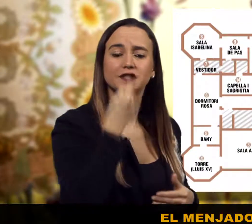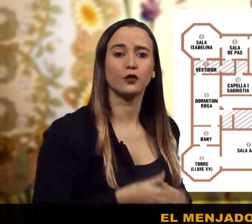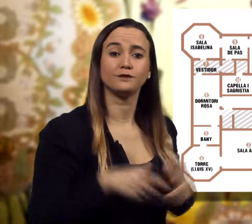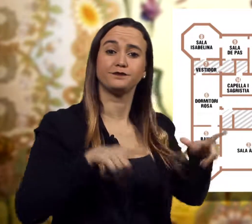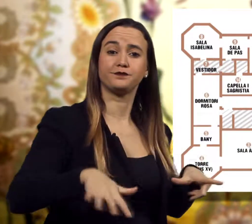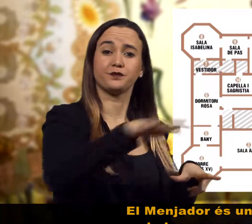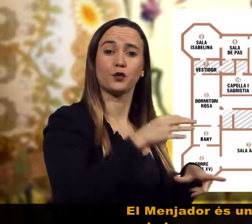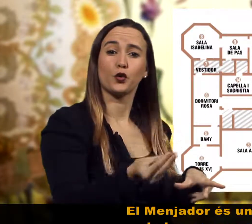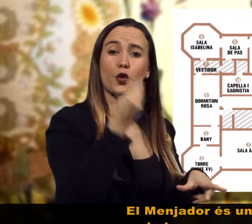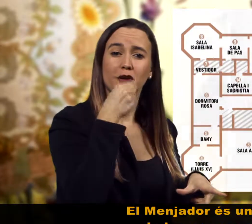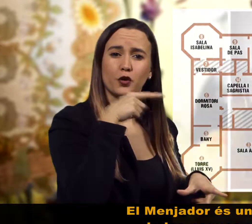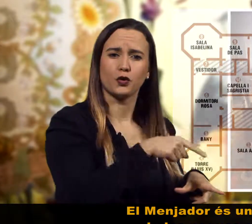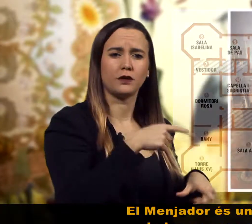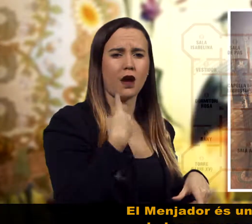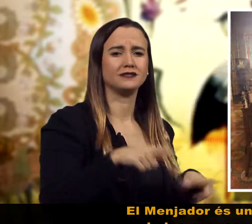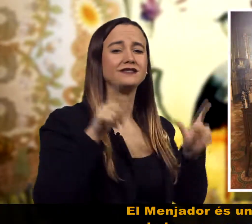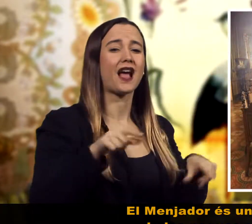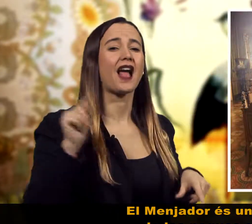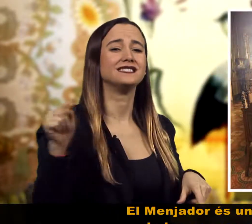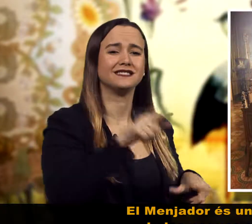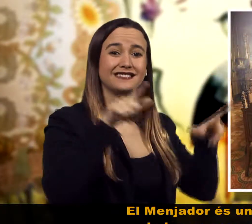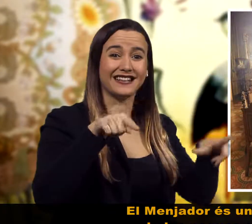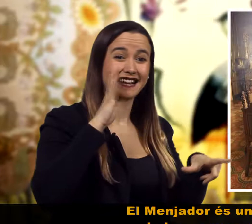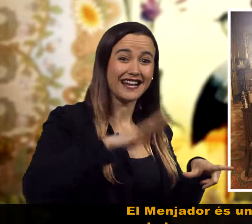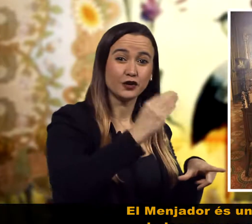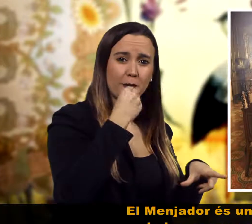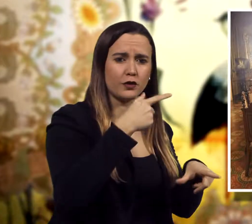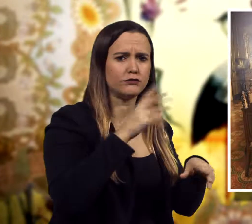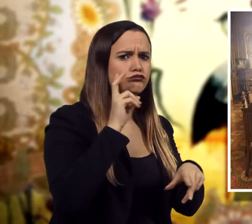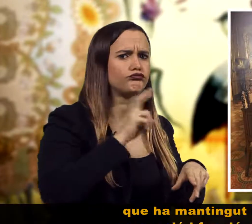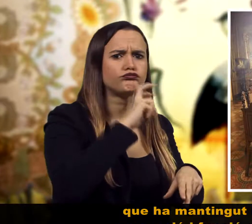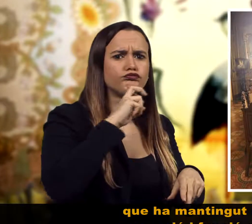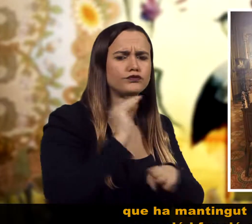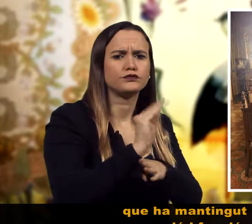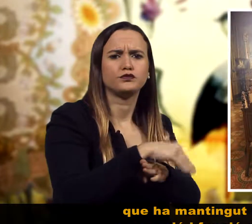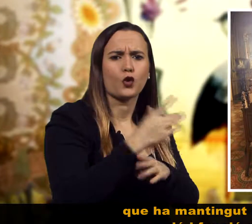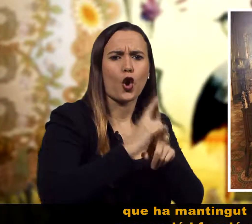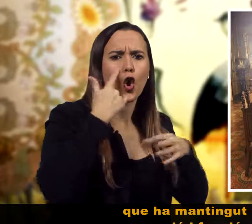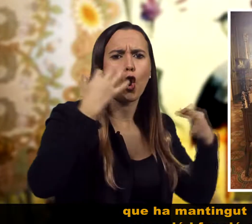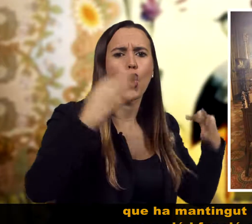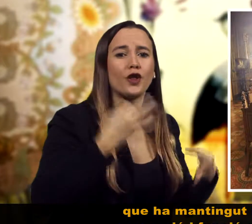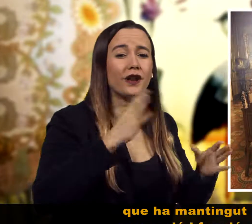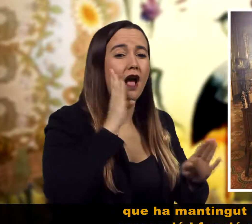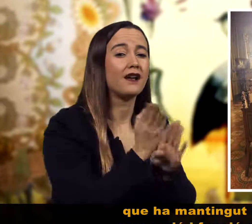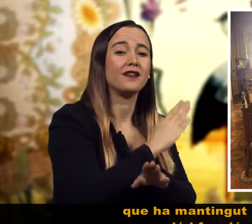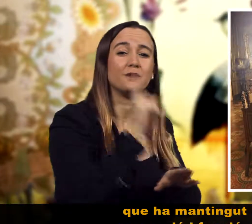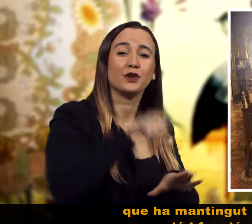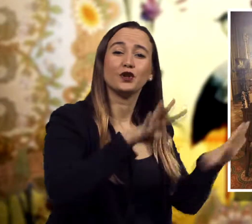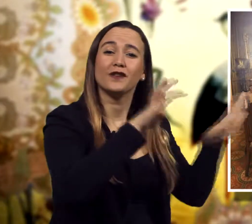El menjador. El menjador és una altra de les poques sales que ha mantingut la seva proporció i funció originals